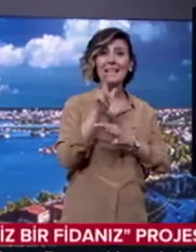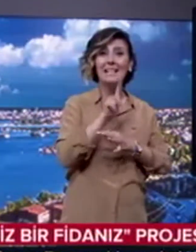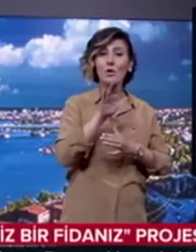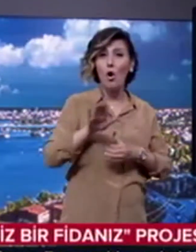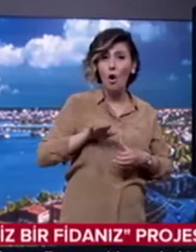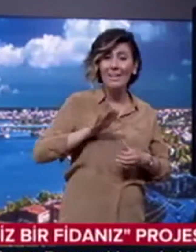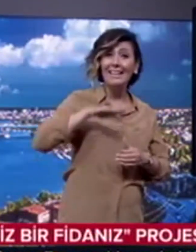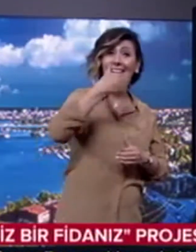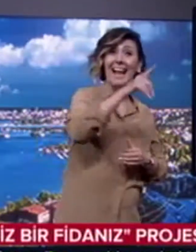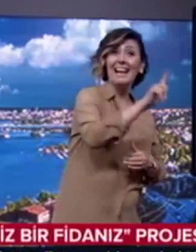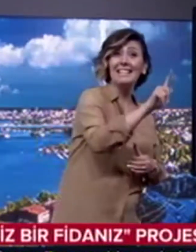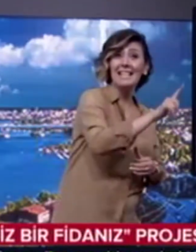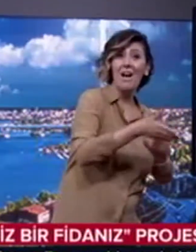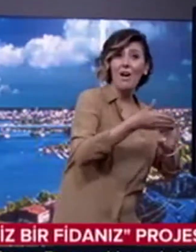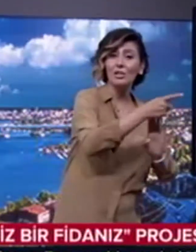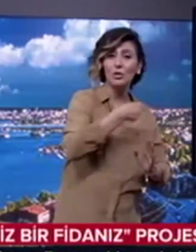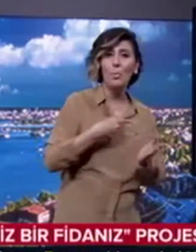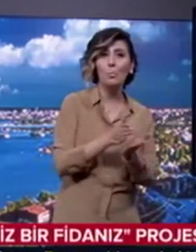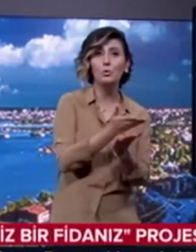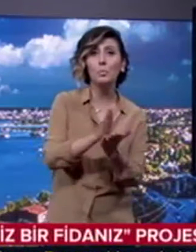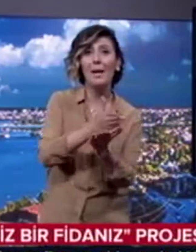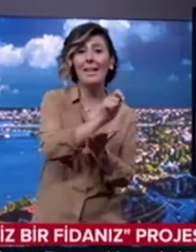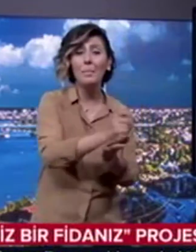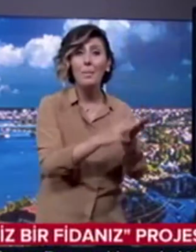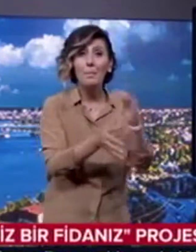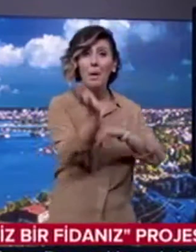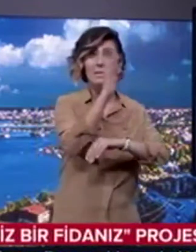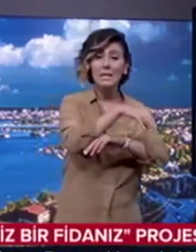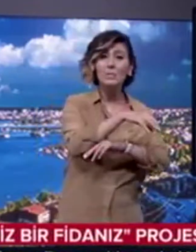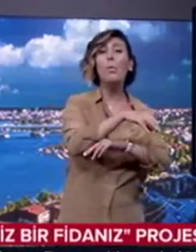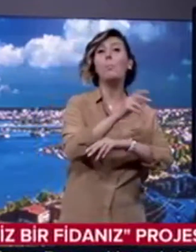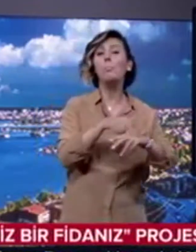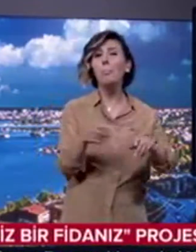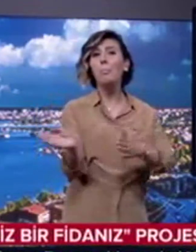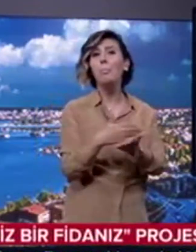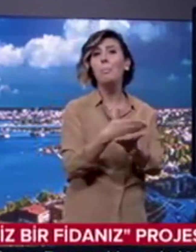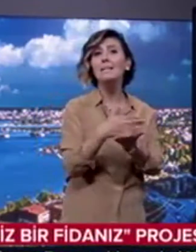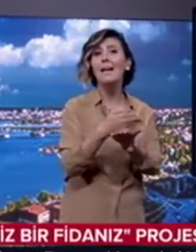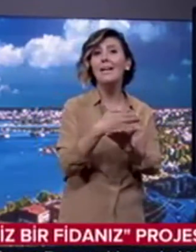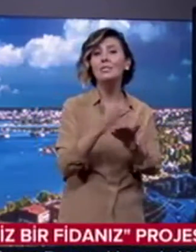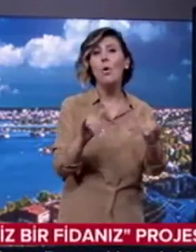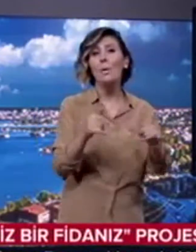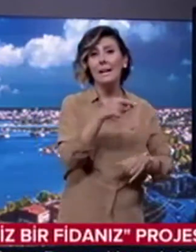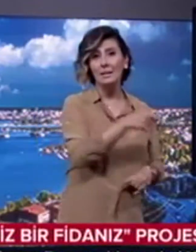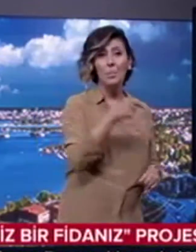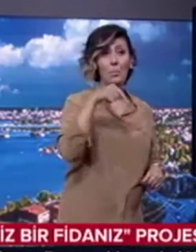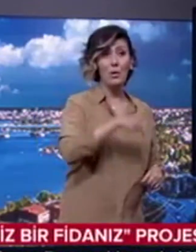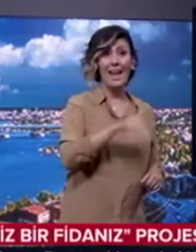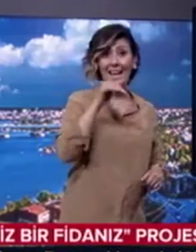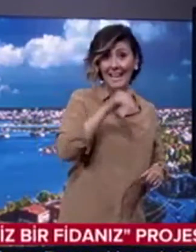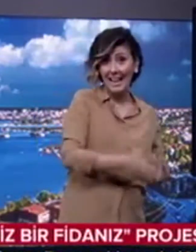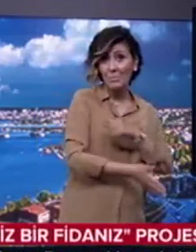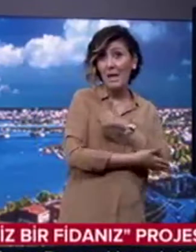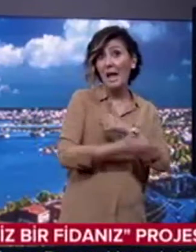diğer liselerdeki arkadaşlarıyla buz pateni yaptı, basketbol ve masa tenisi oynadı. Buraya geldim, yardım